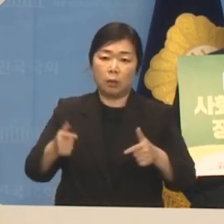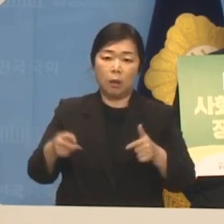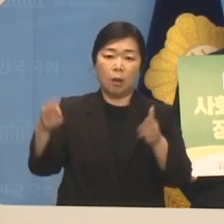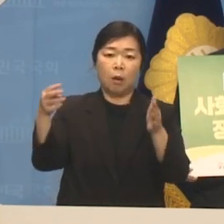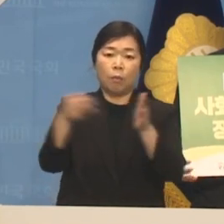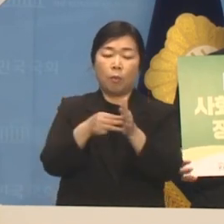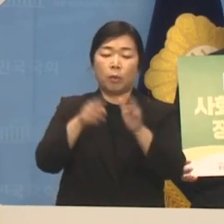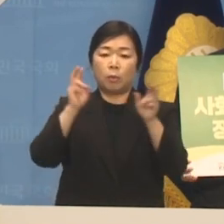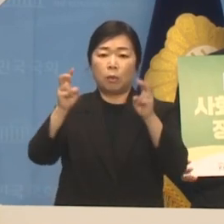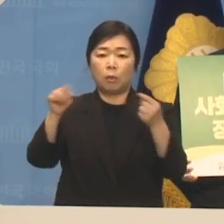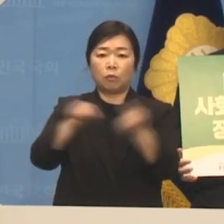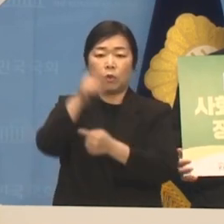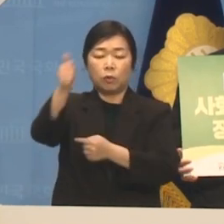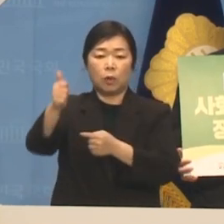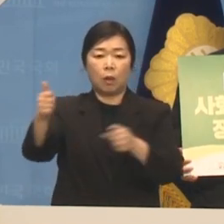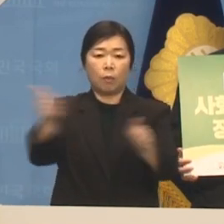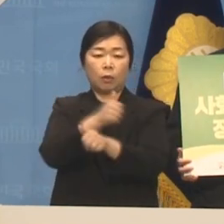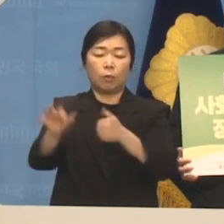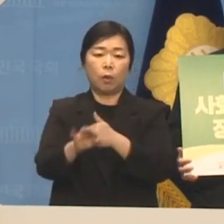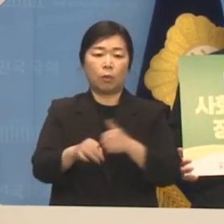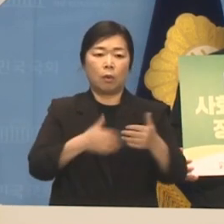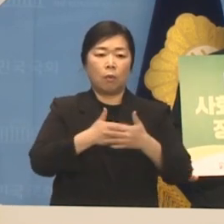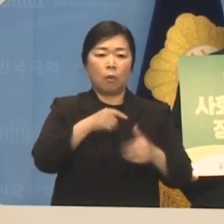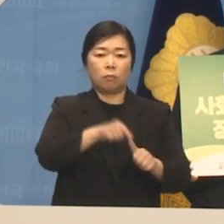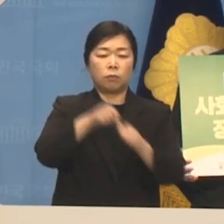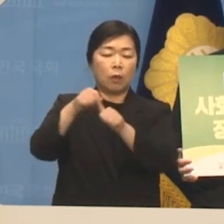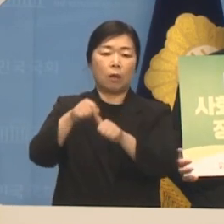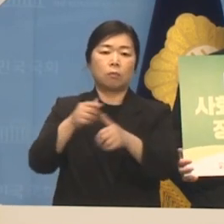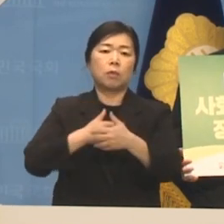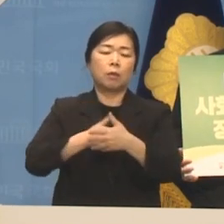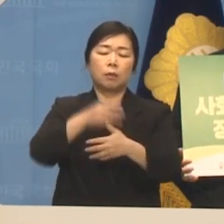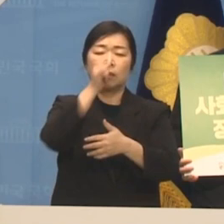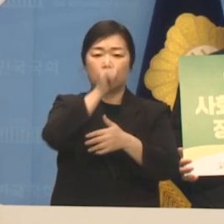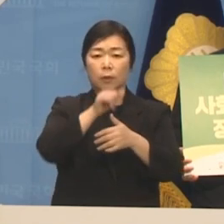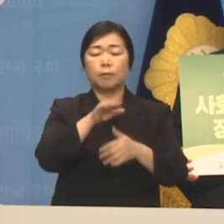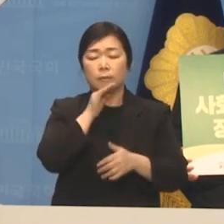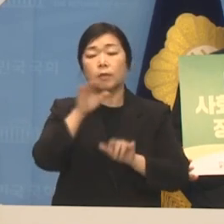때마다 고용 불안에 떨어야만 하는 게 사회복지 노동자의 현실입니다.